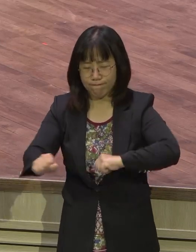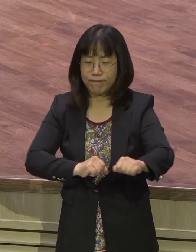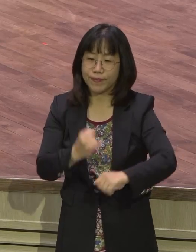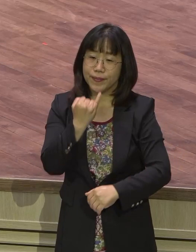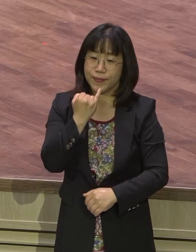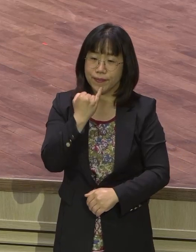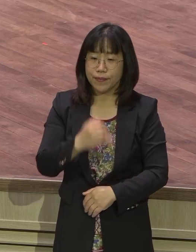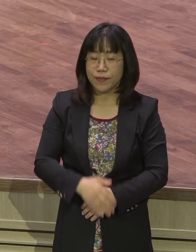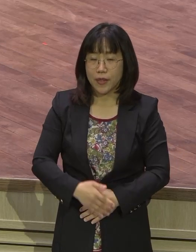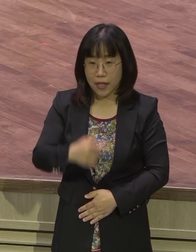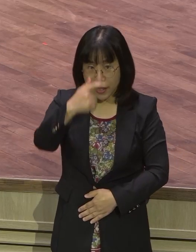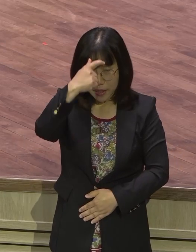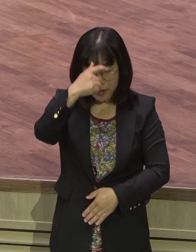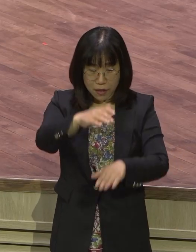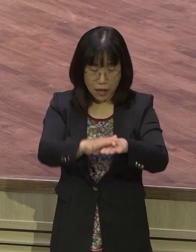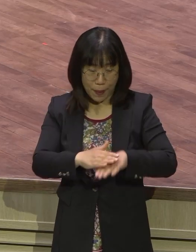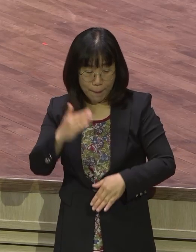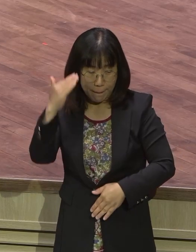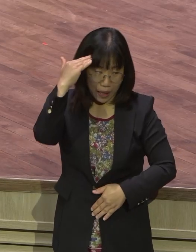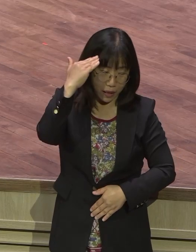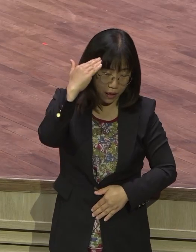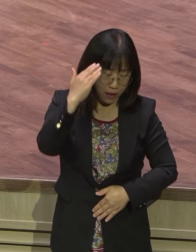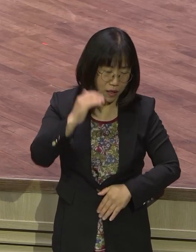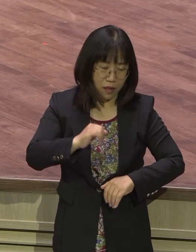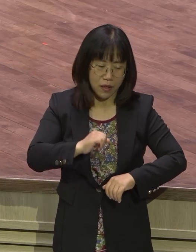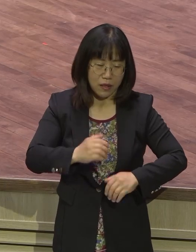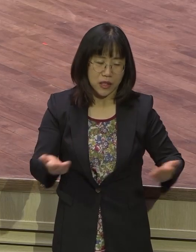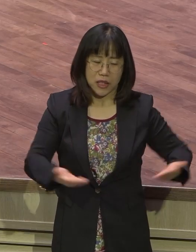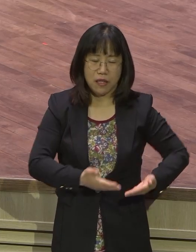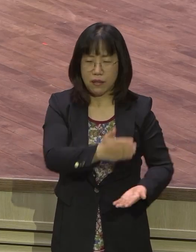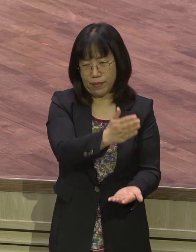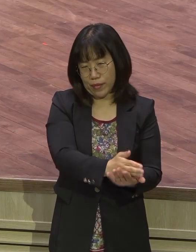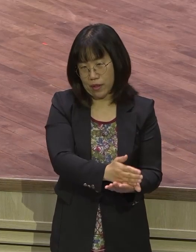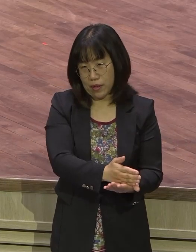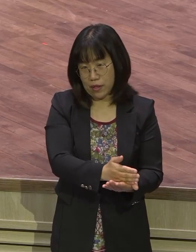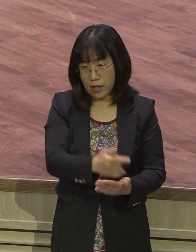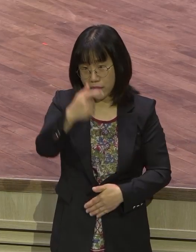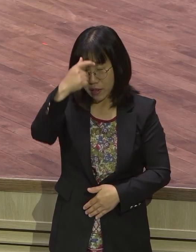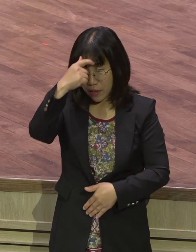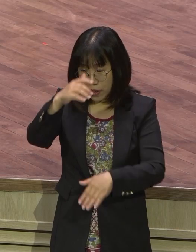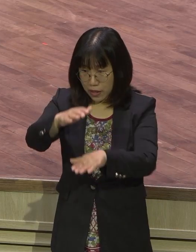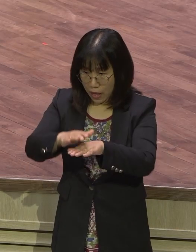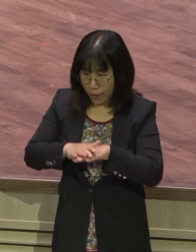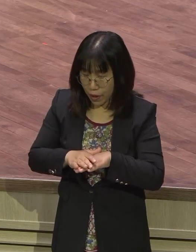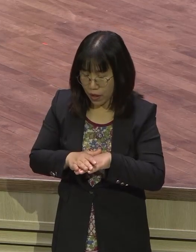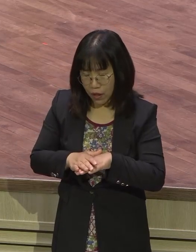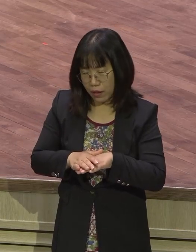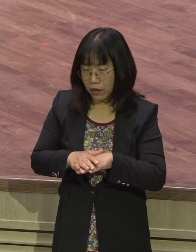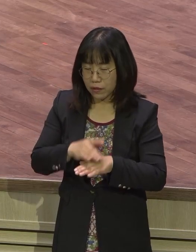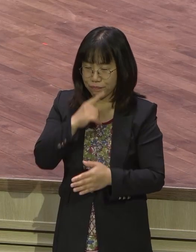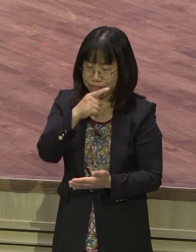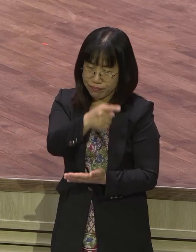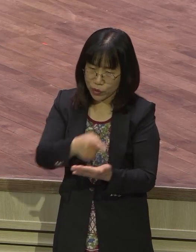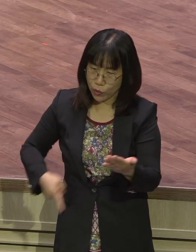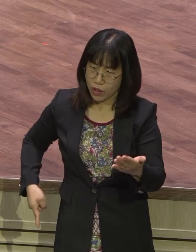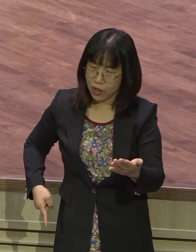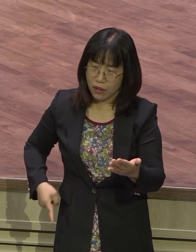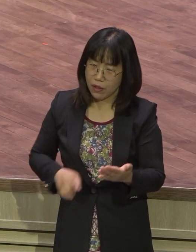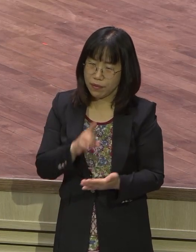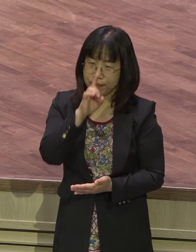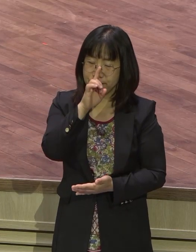예배에 지장될 만큼 일하지 마라. 예배에 지장될 만큼 그렇게 예배에 실패할 만큼